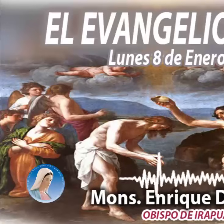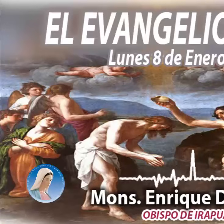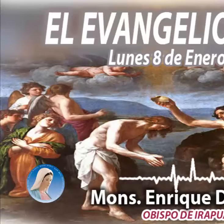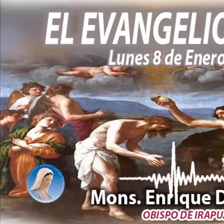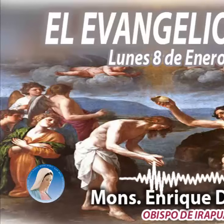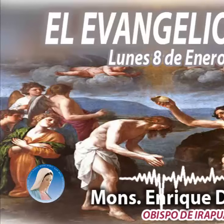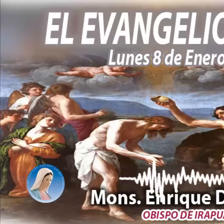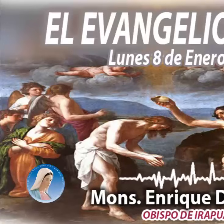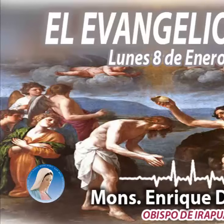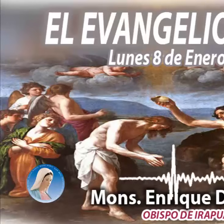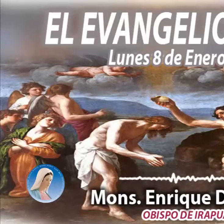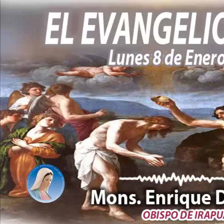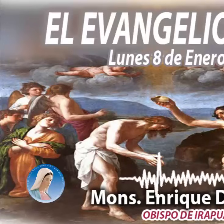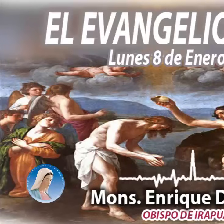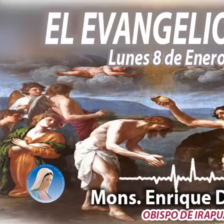Esperanza.